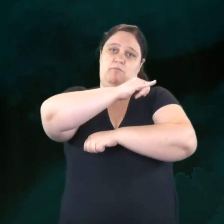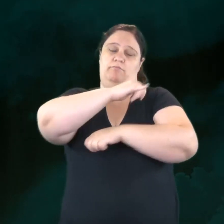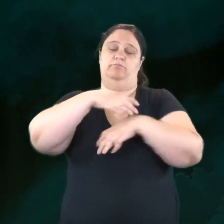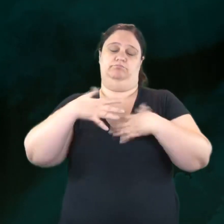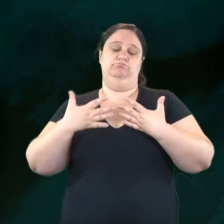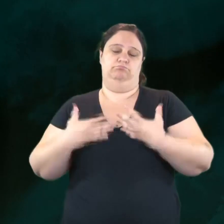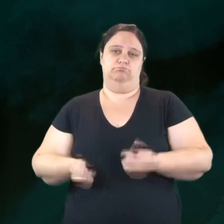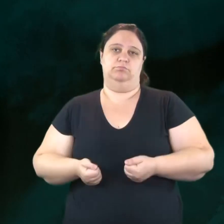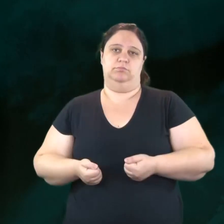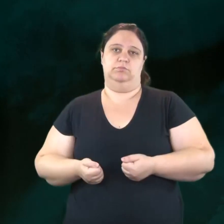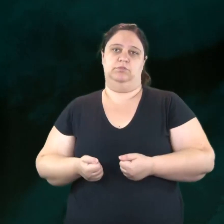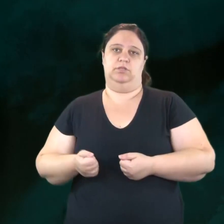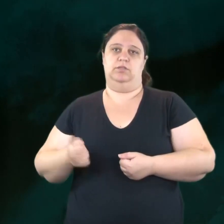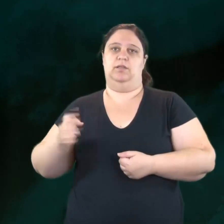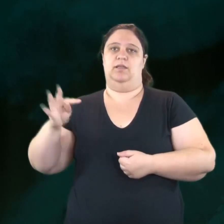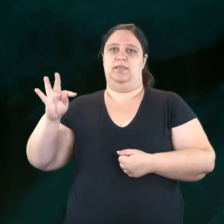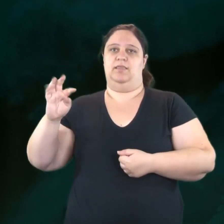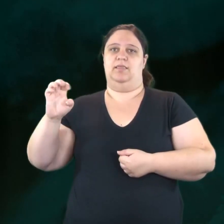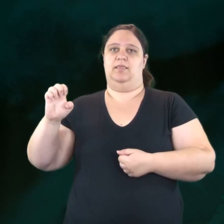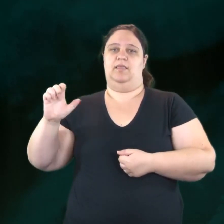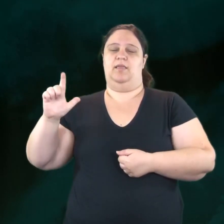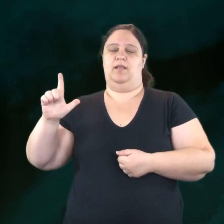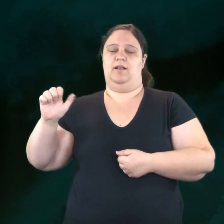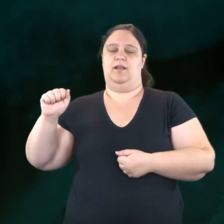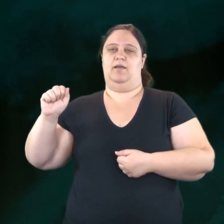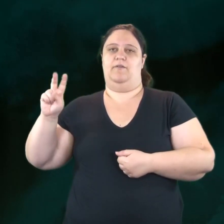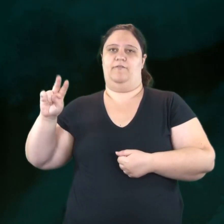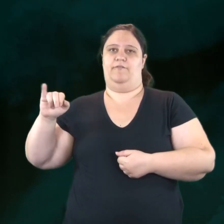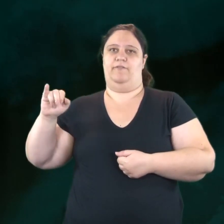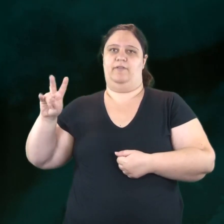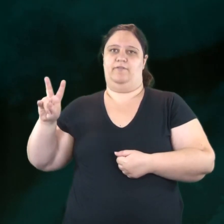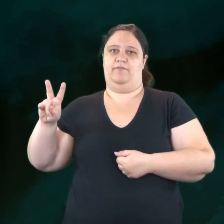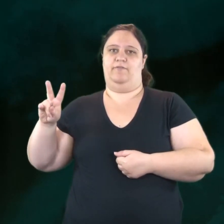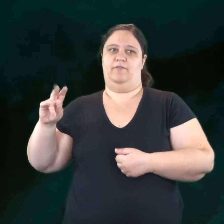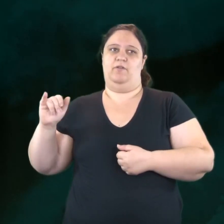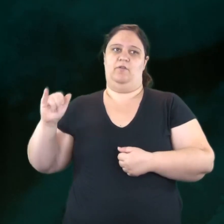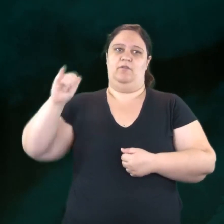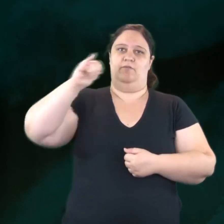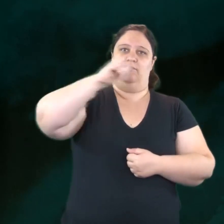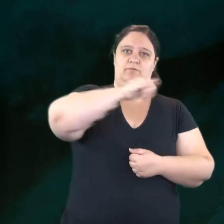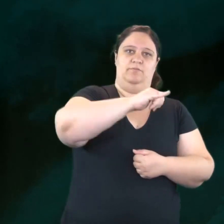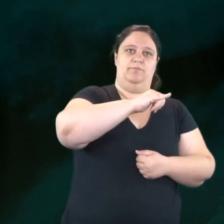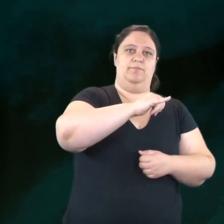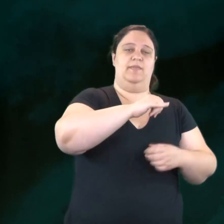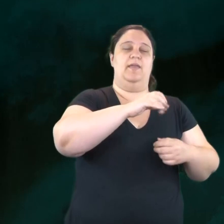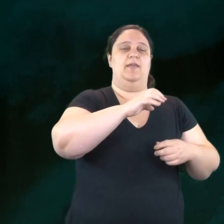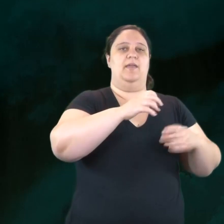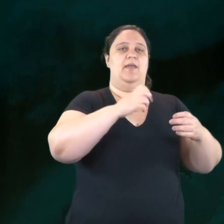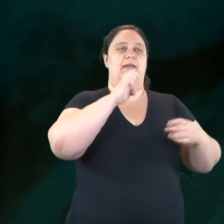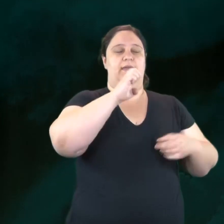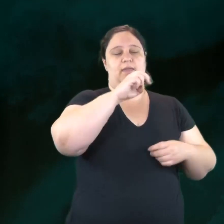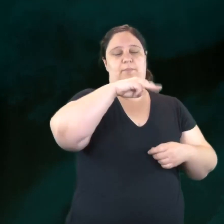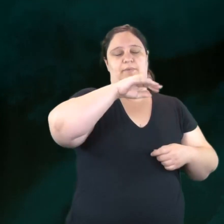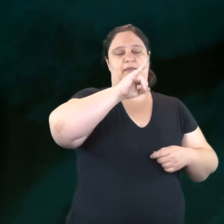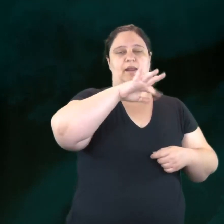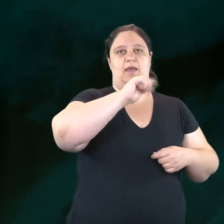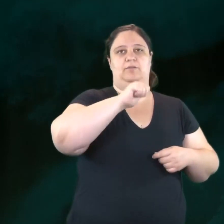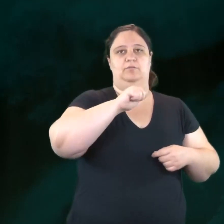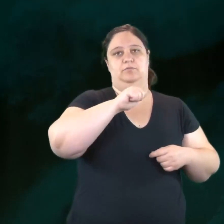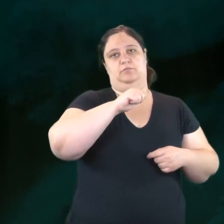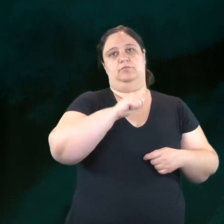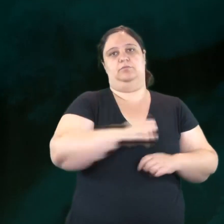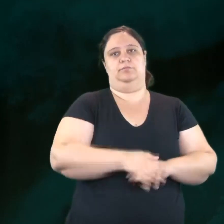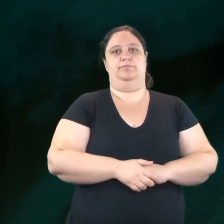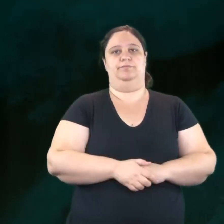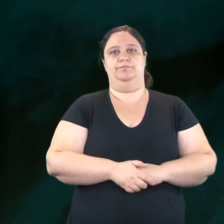né, e Emirados Árabes, passando por cima do território da Arábia Saudita. Quer dizer, queridos irmãos, as coisas